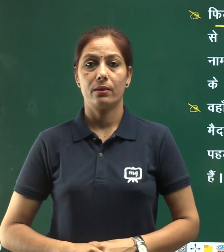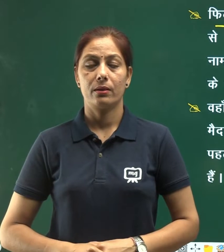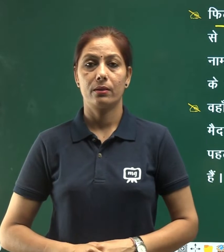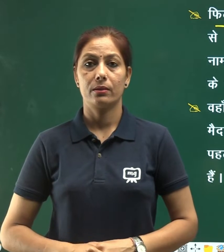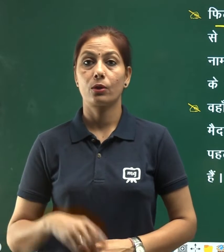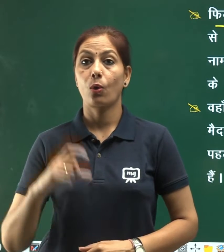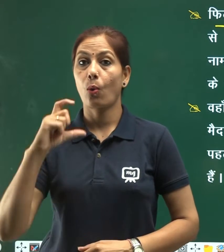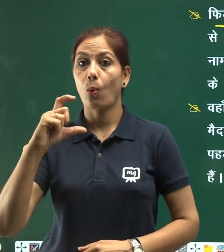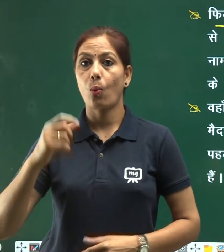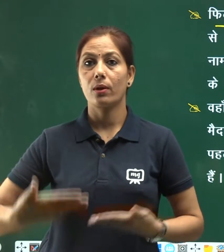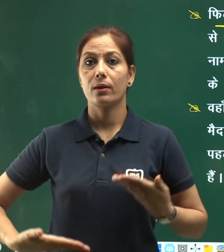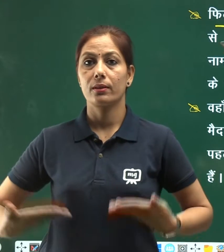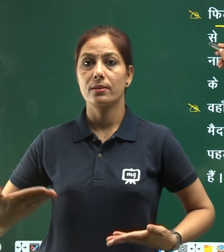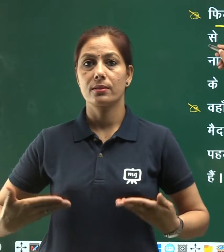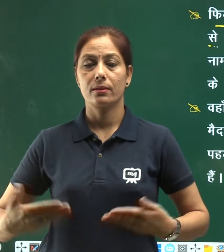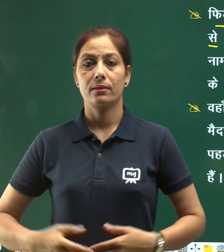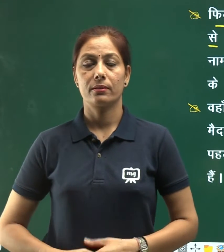कोलकाता से